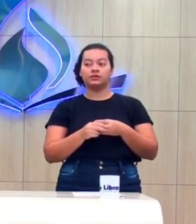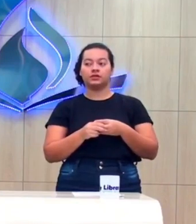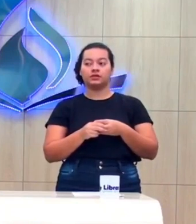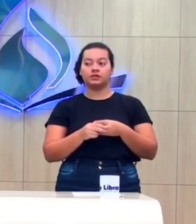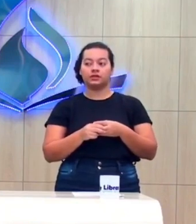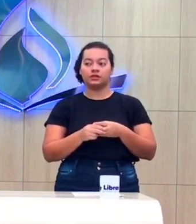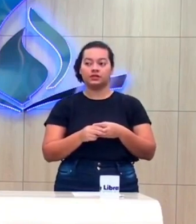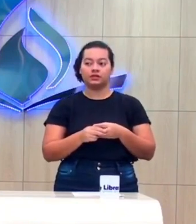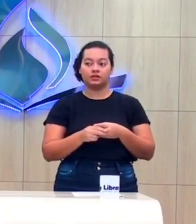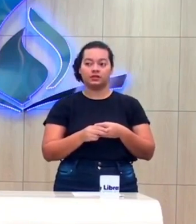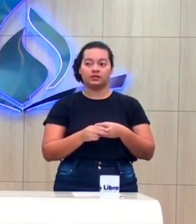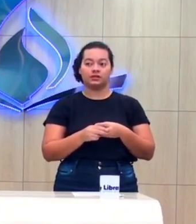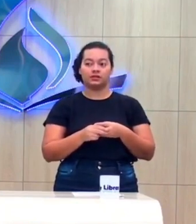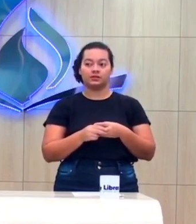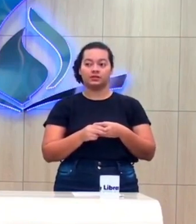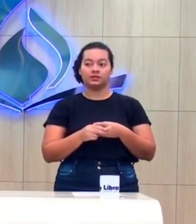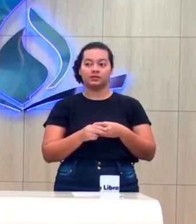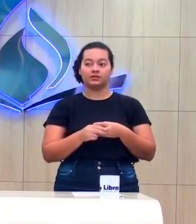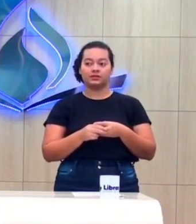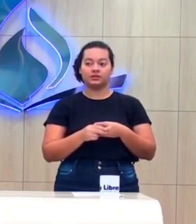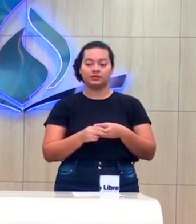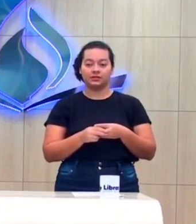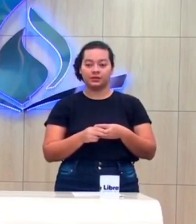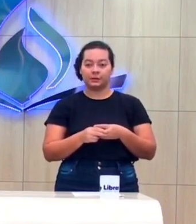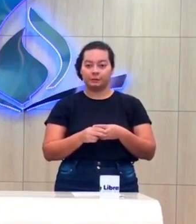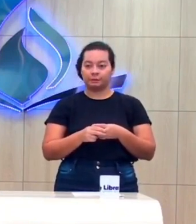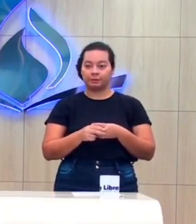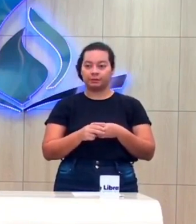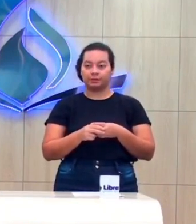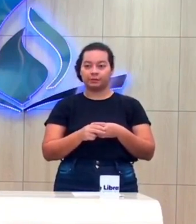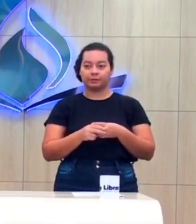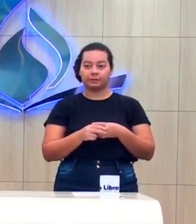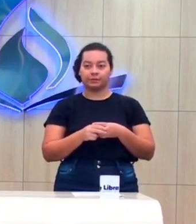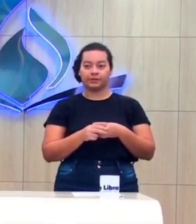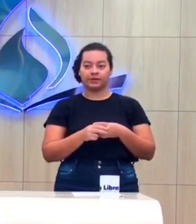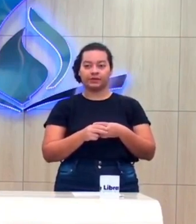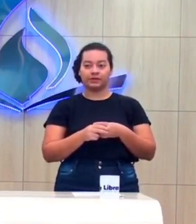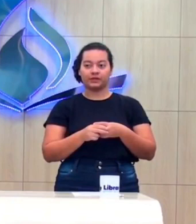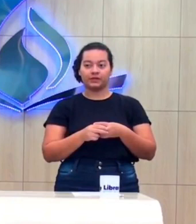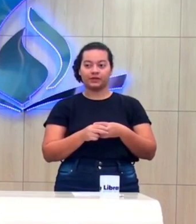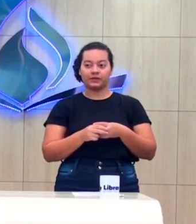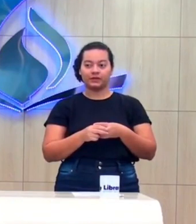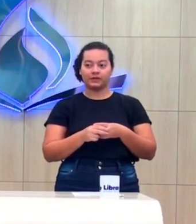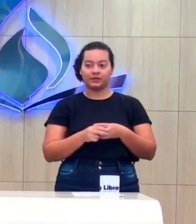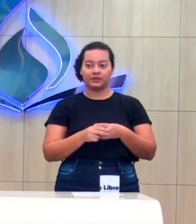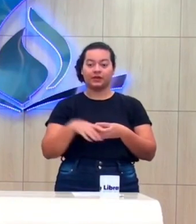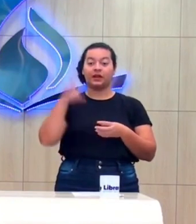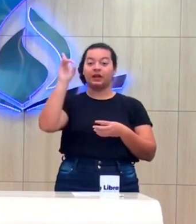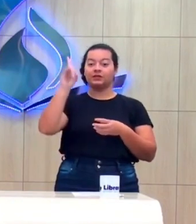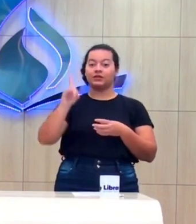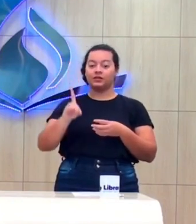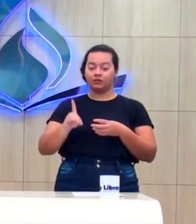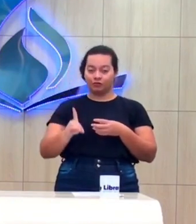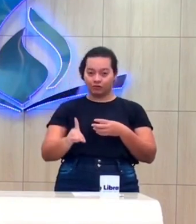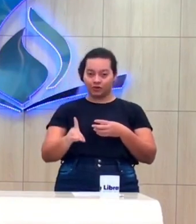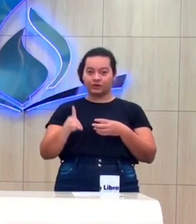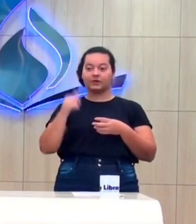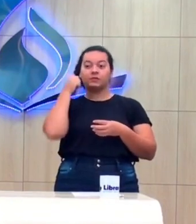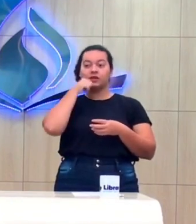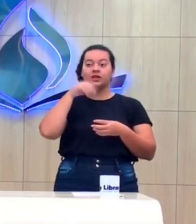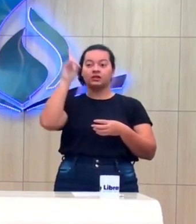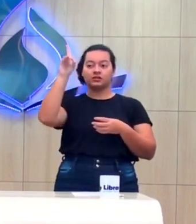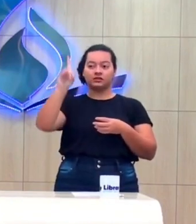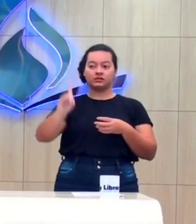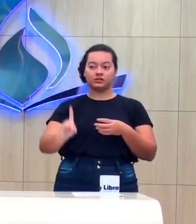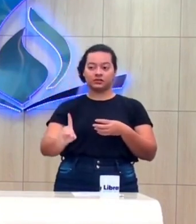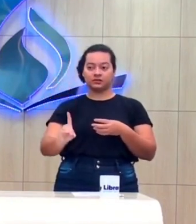no MEC. E o Paulo André, para também ajudar lá no INES.